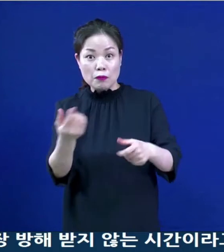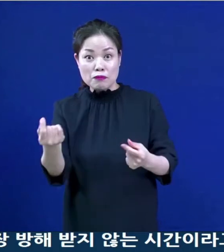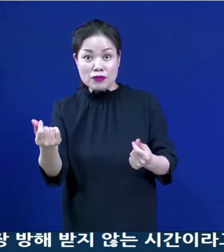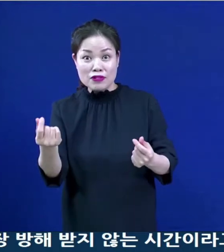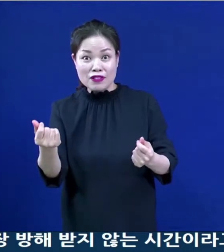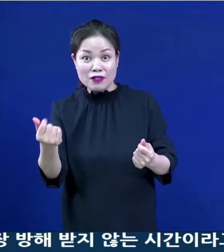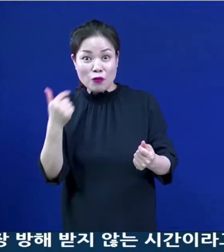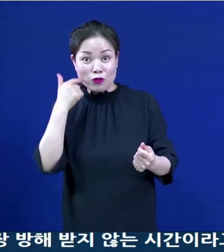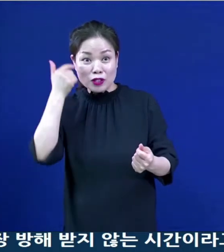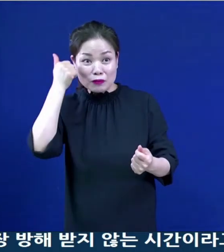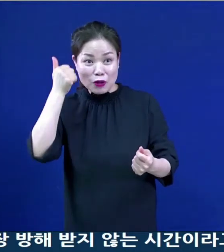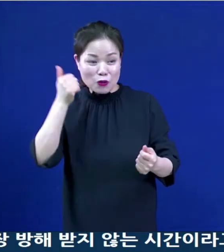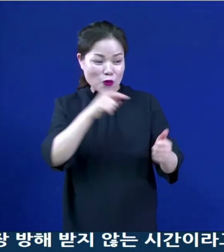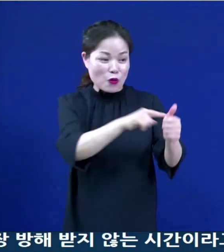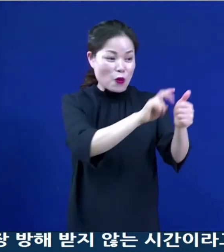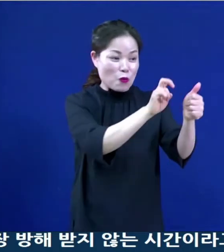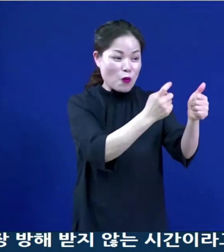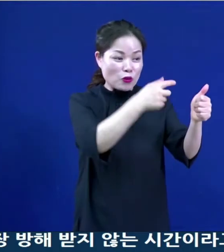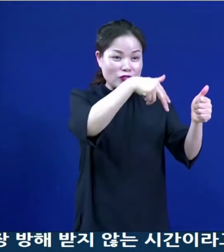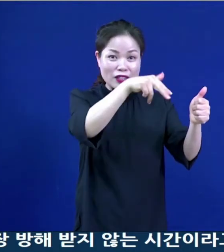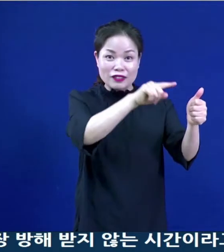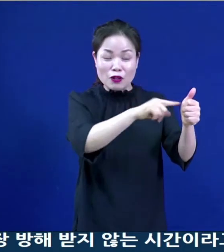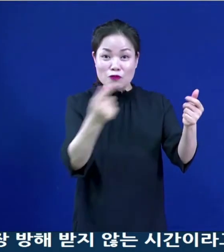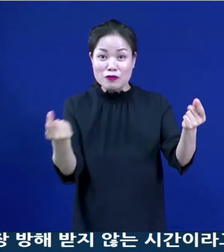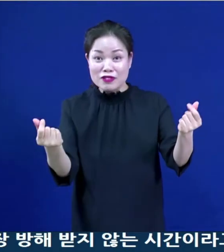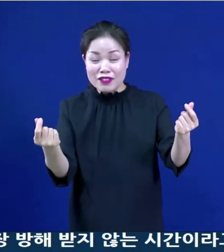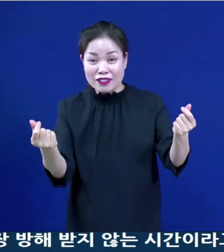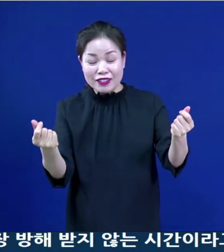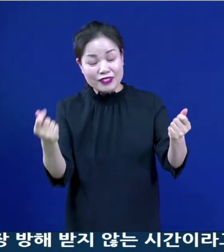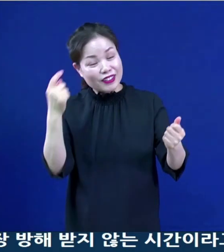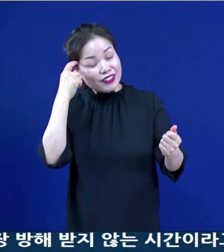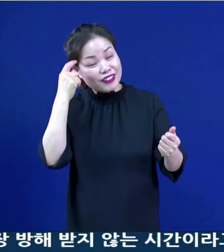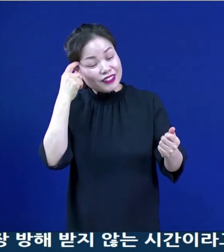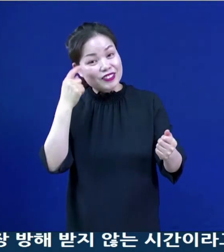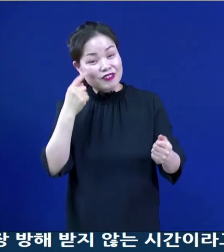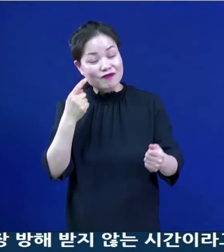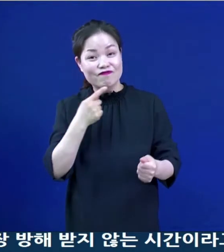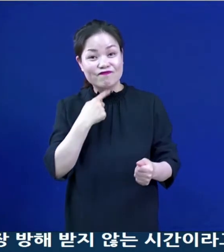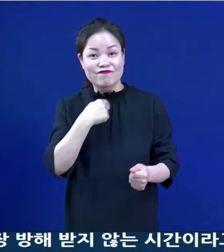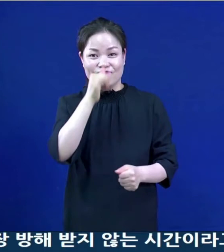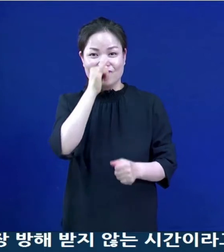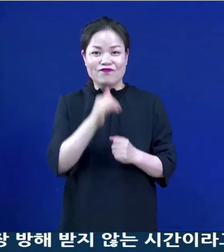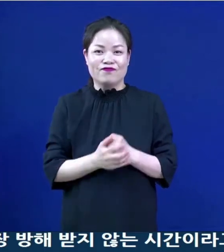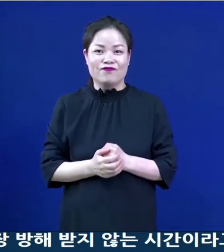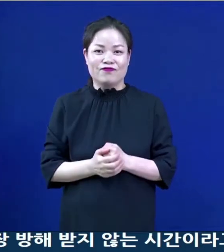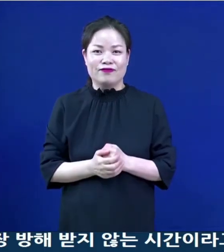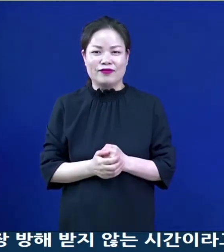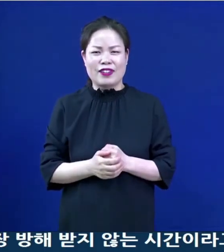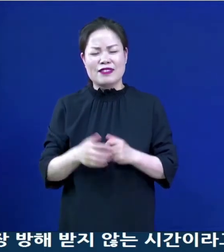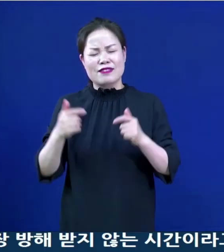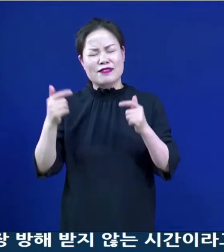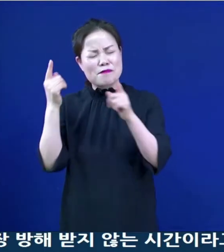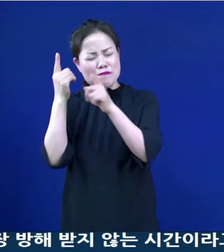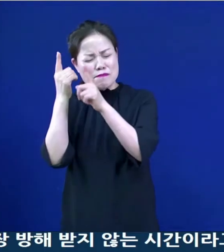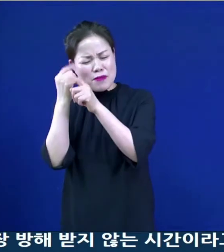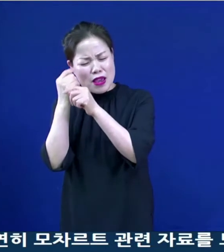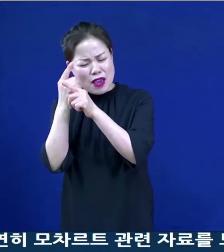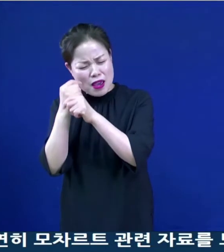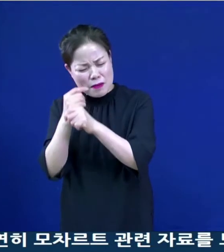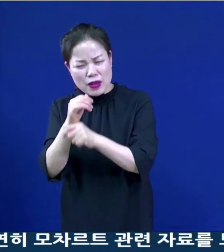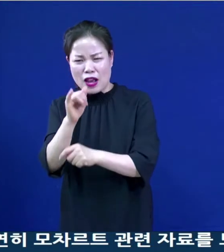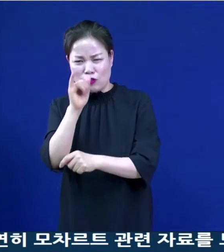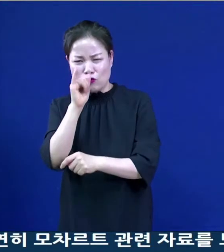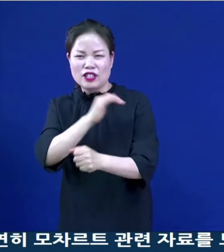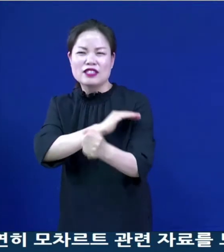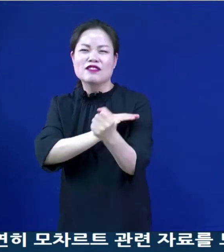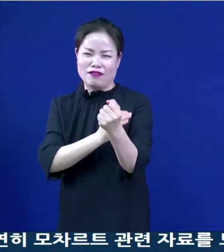데가 있네. 이런 생각을 이제 붙여서 해본 적이 있습니다. 여러분, 날마다 하는 게 능력이에요.